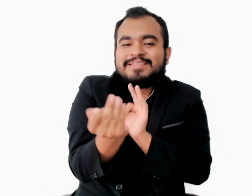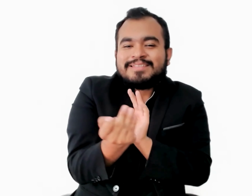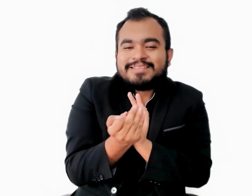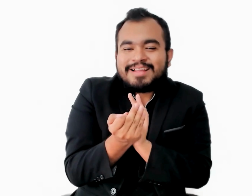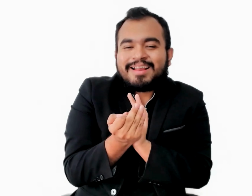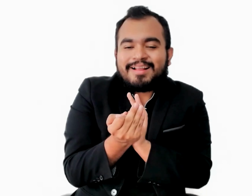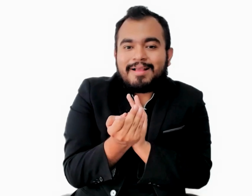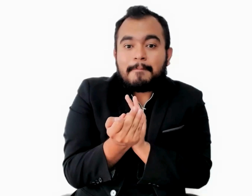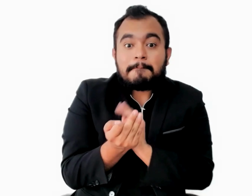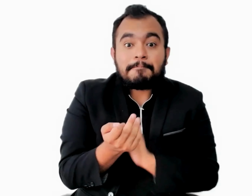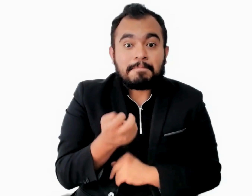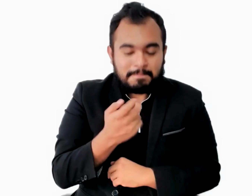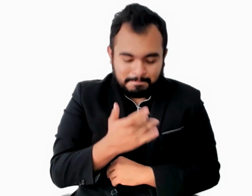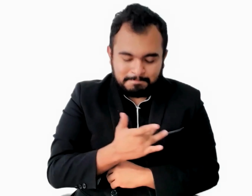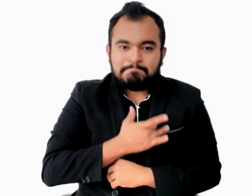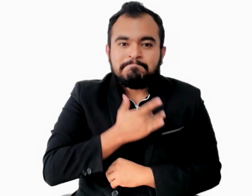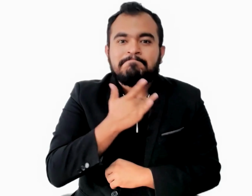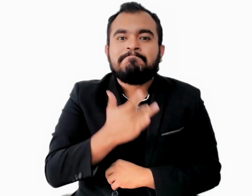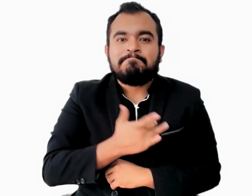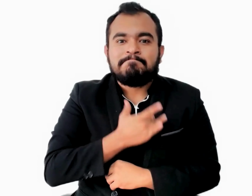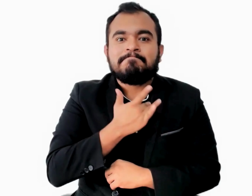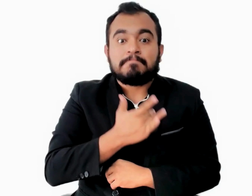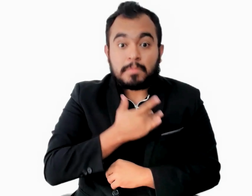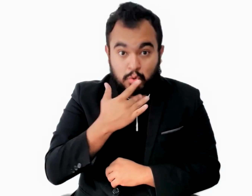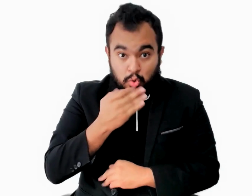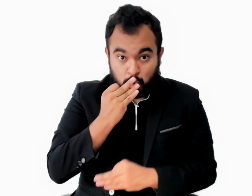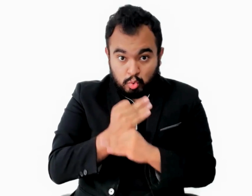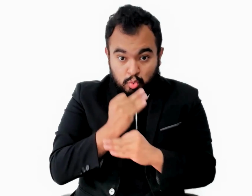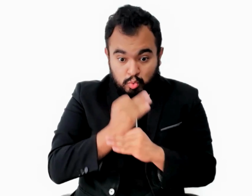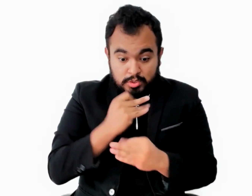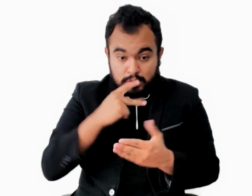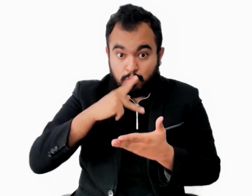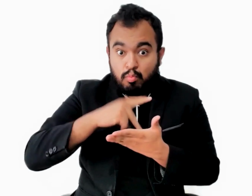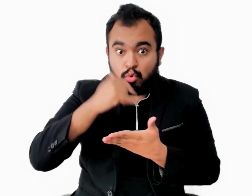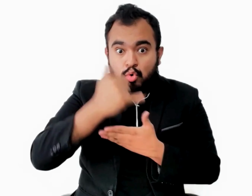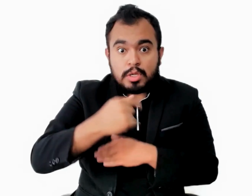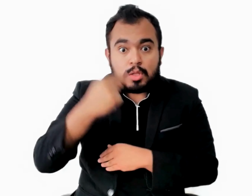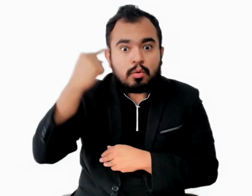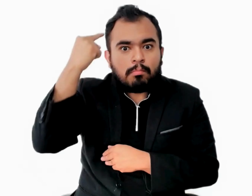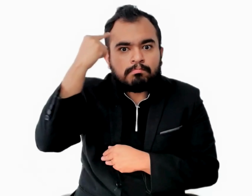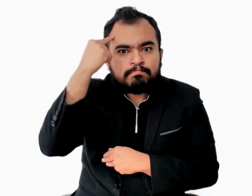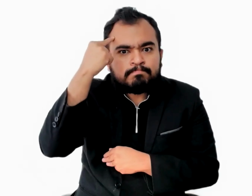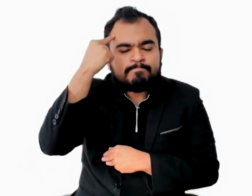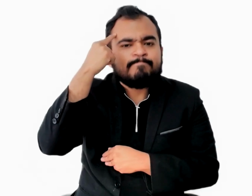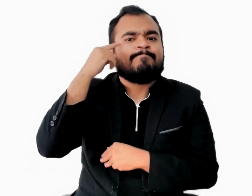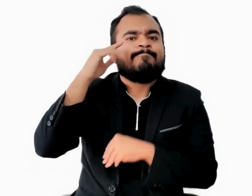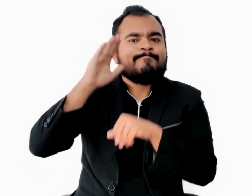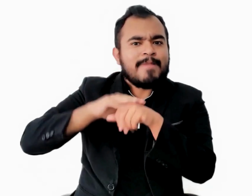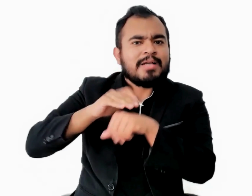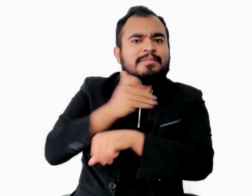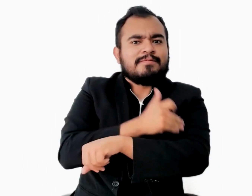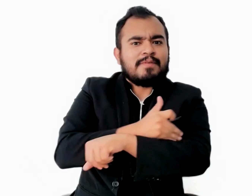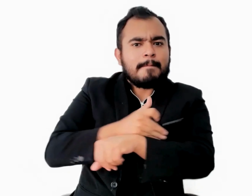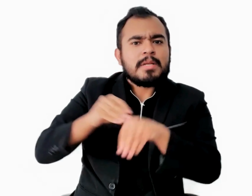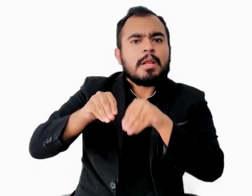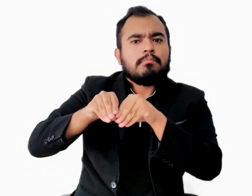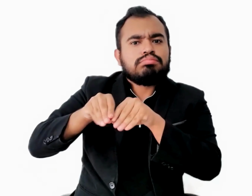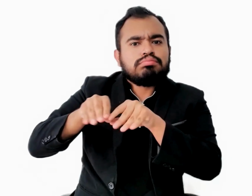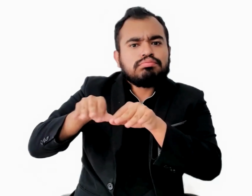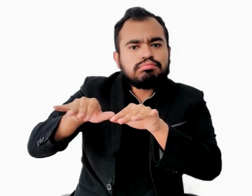hecho, justo es como esta sensación de que pues el proyecto que teníamos en nuestra cabeza de poder llegar a más familias y a más personas y